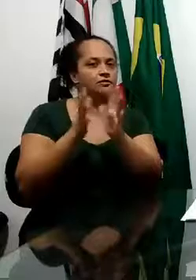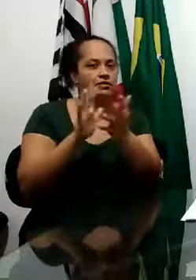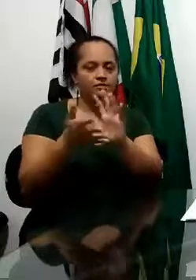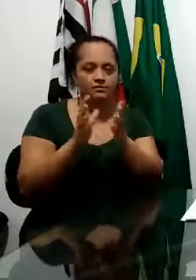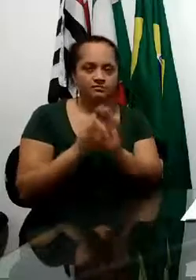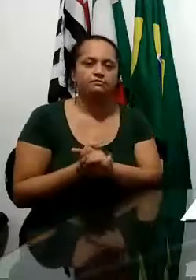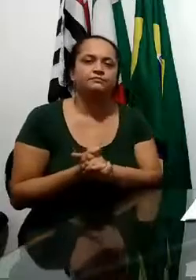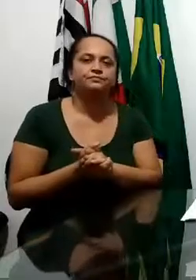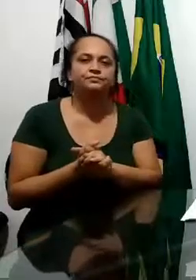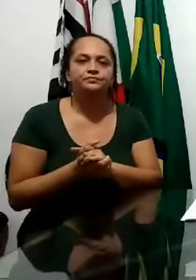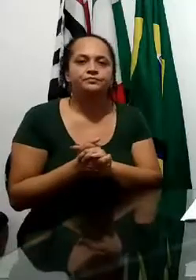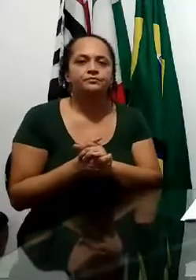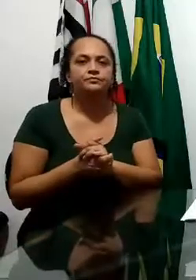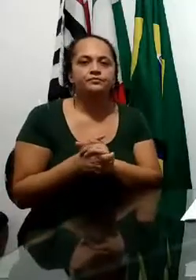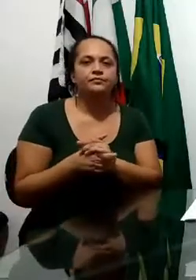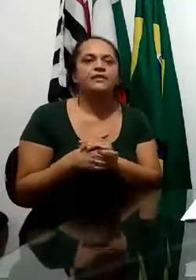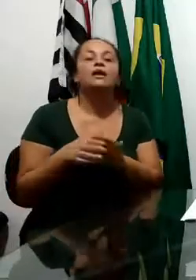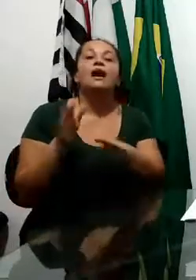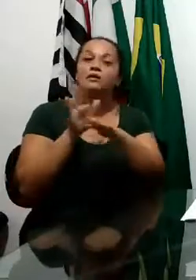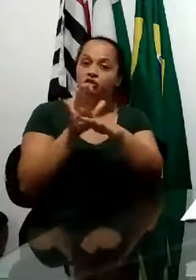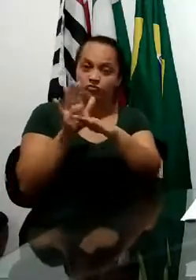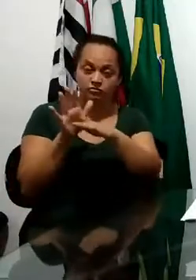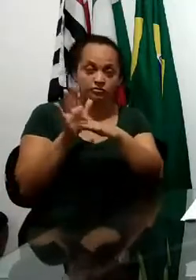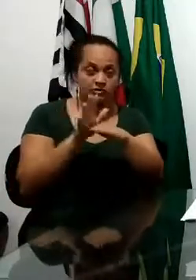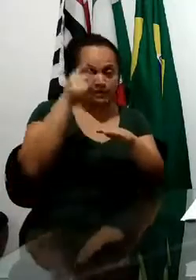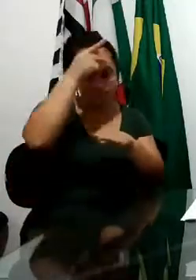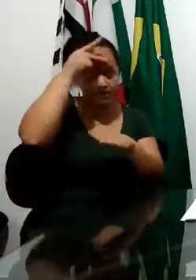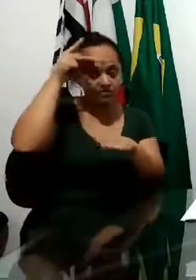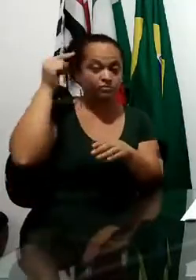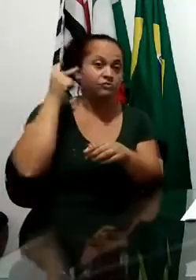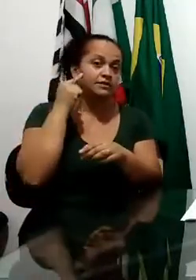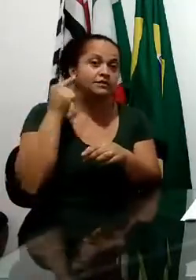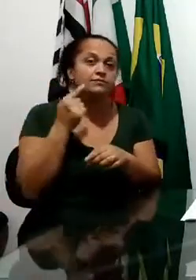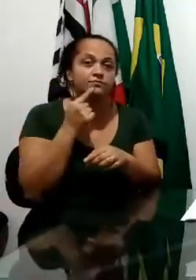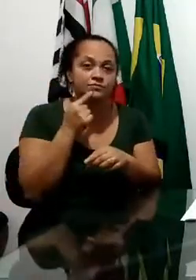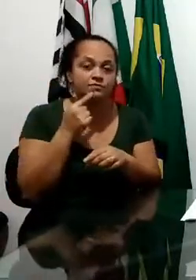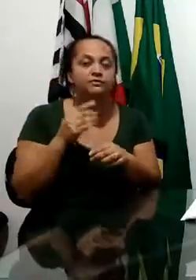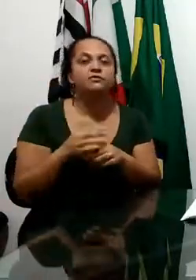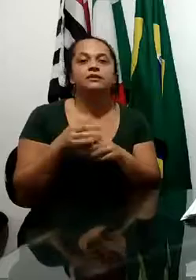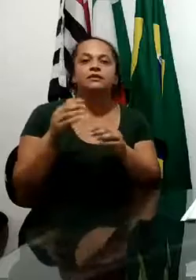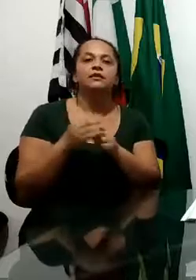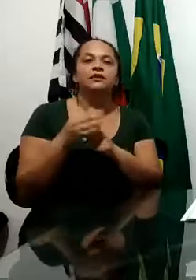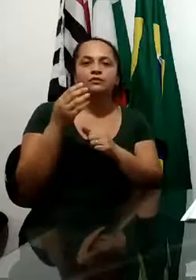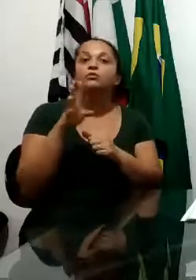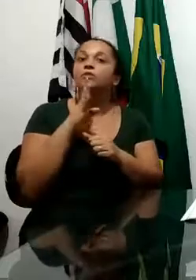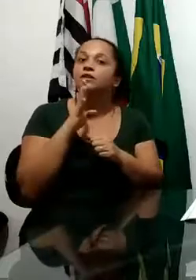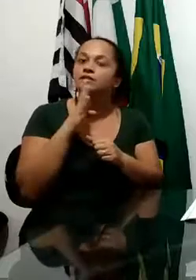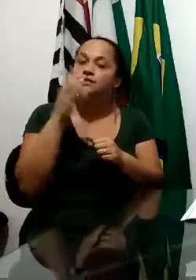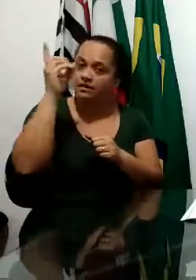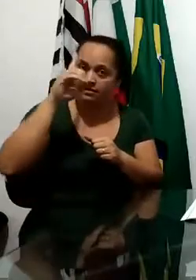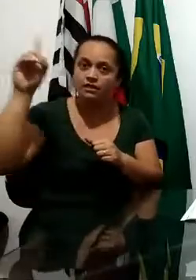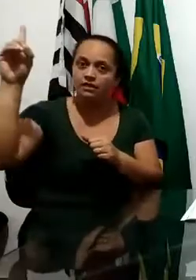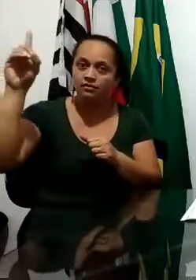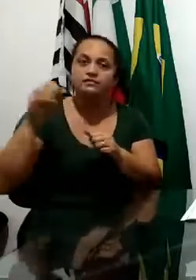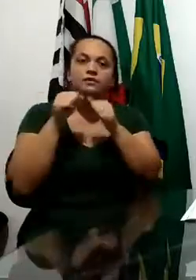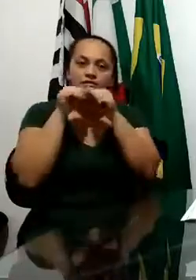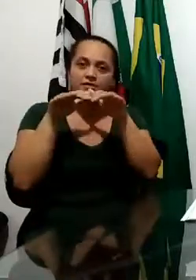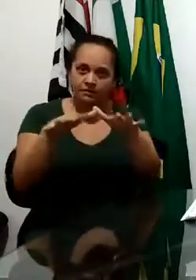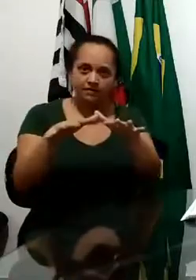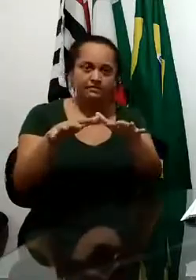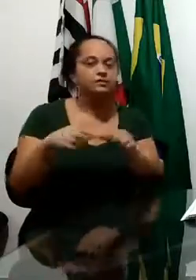com as libras, para alcançar os deficientes auditivos para Cristo. E isso é uma bênção. Está aqui